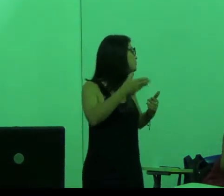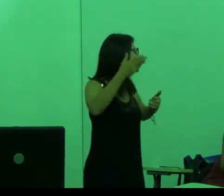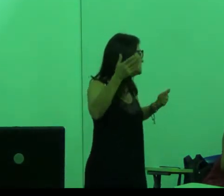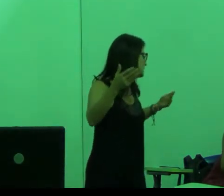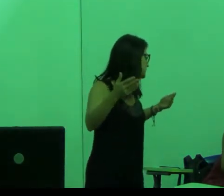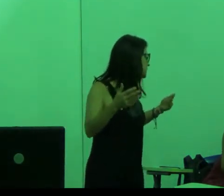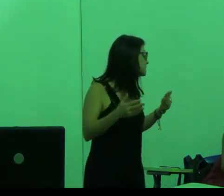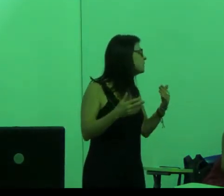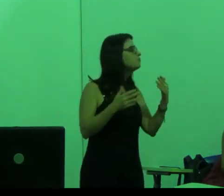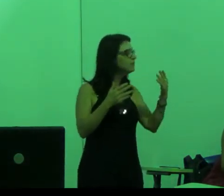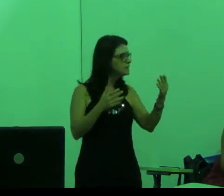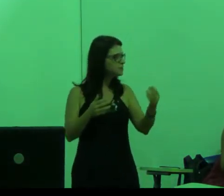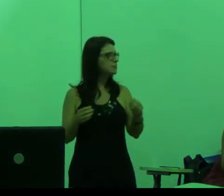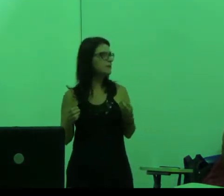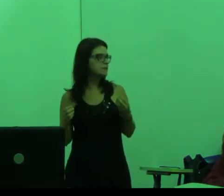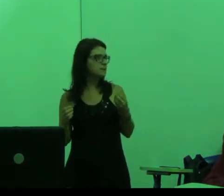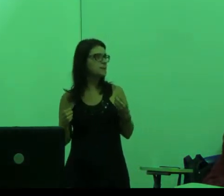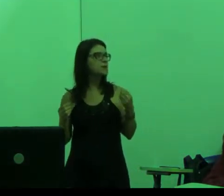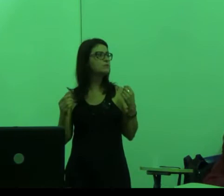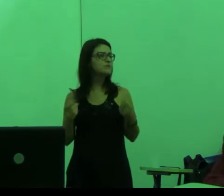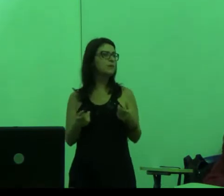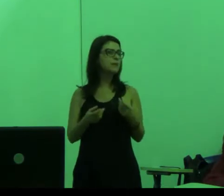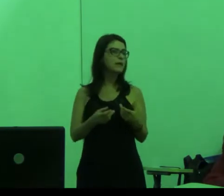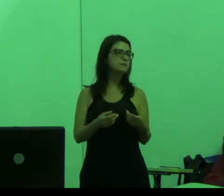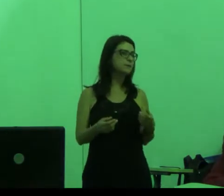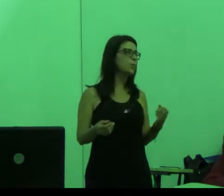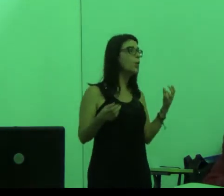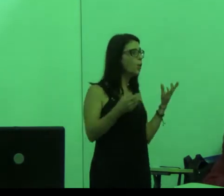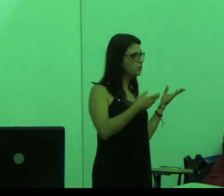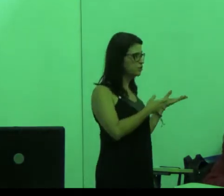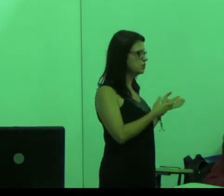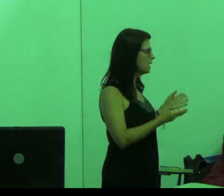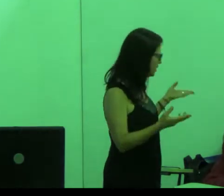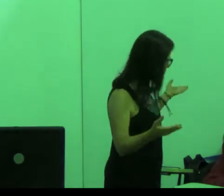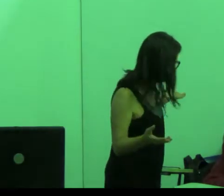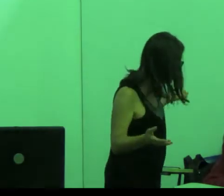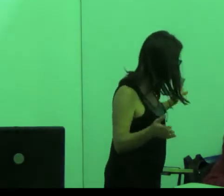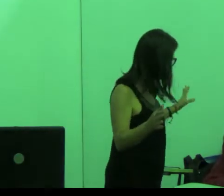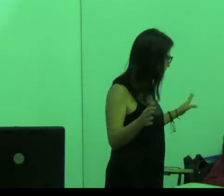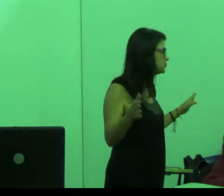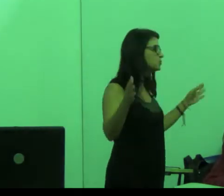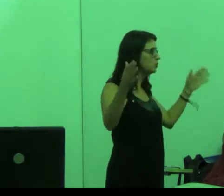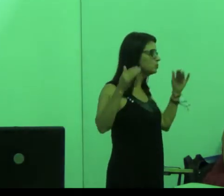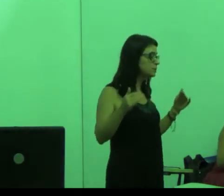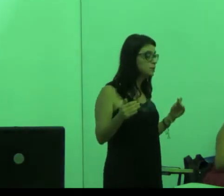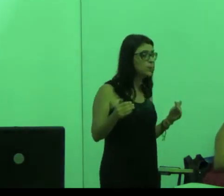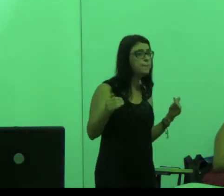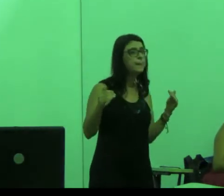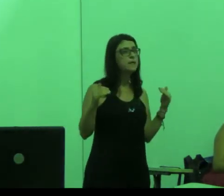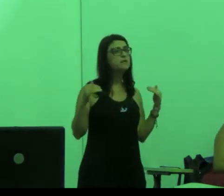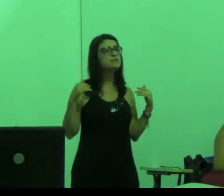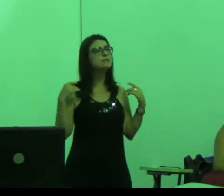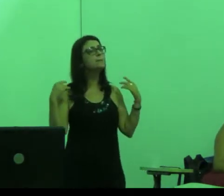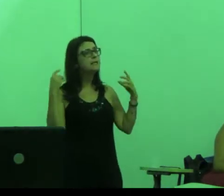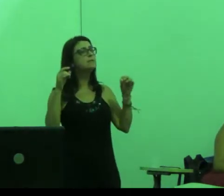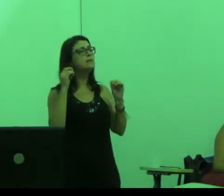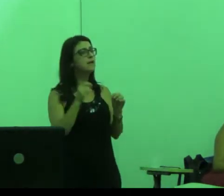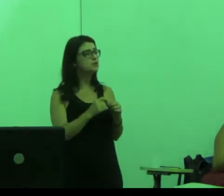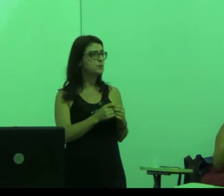promovida, né? Não, faz a preparação então, que você vai pegar então o original, esse texto que o autor mandou, e você tem mais liberdade de